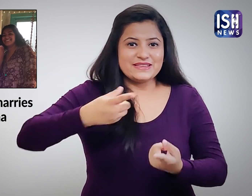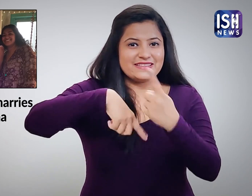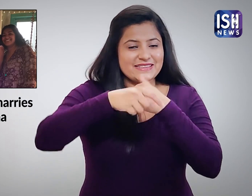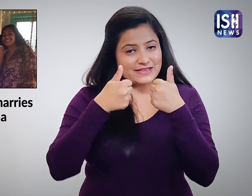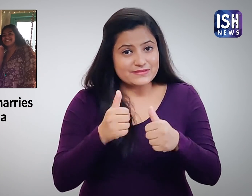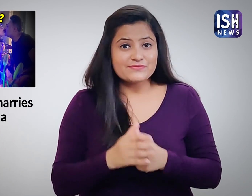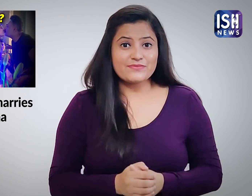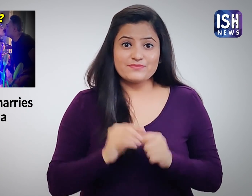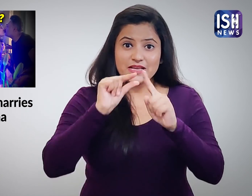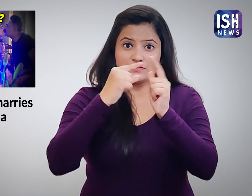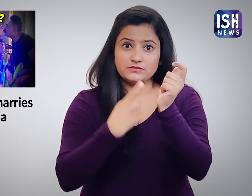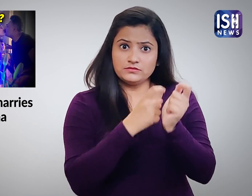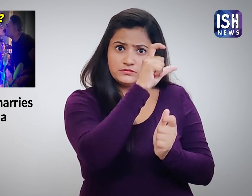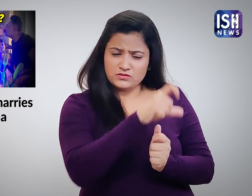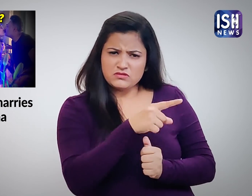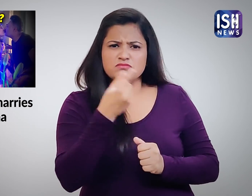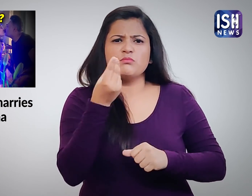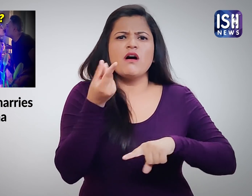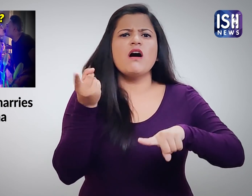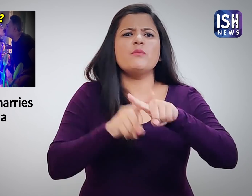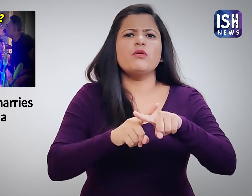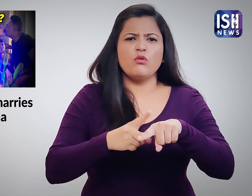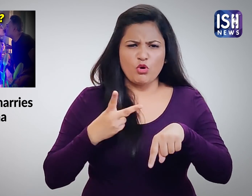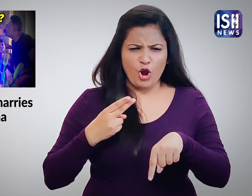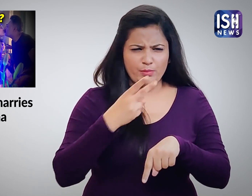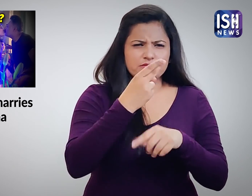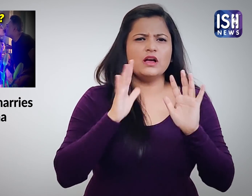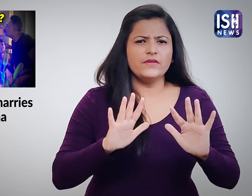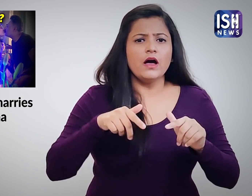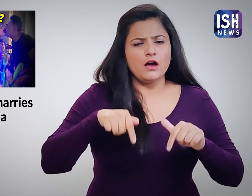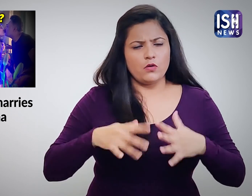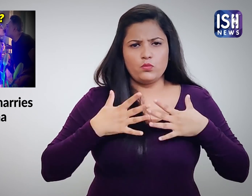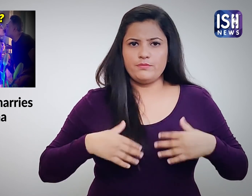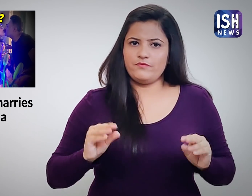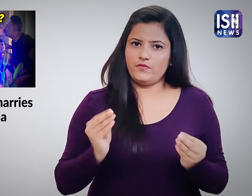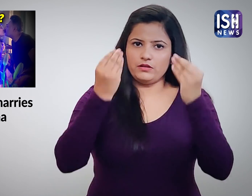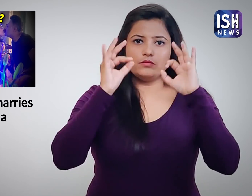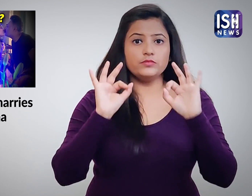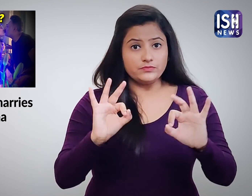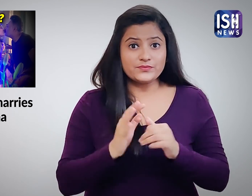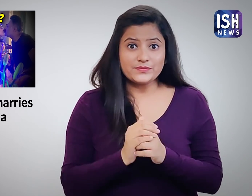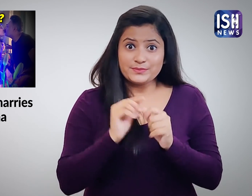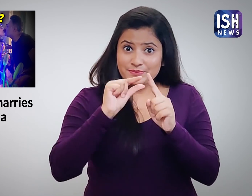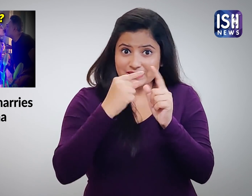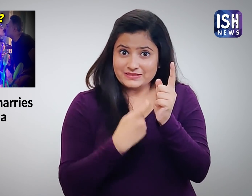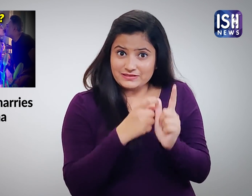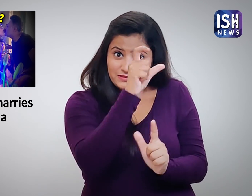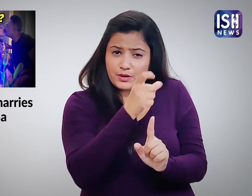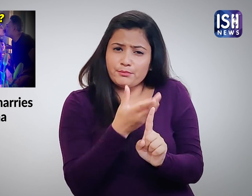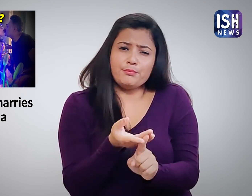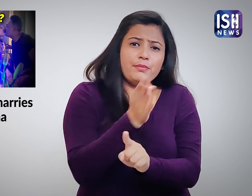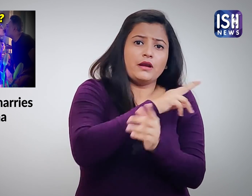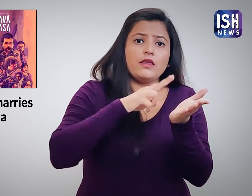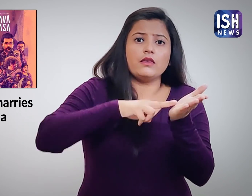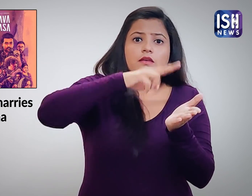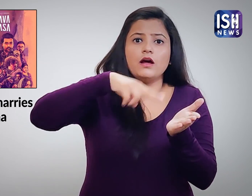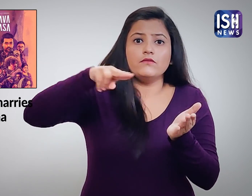था। राज का हाल ही में एक आपरेशन हुआ है और वह ठीक है। वह हाल ही में नेटफ्लिक्स के सीरियल